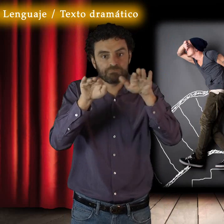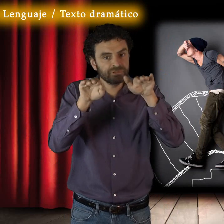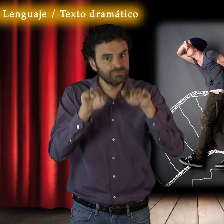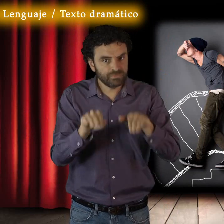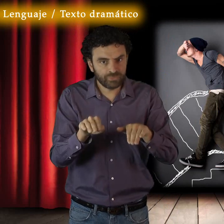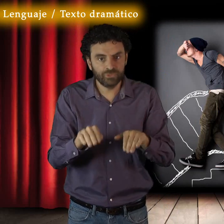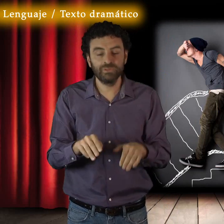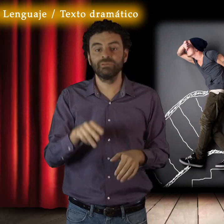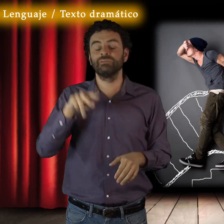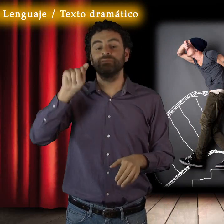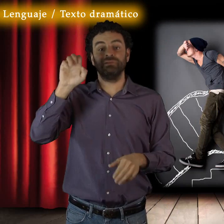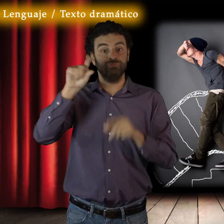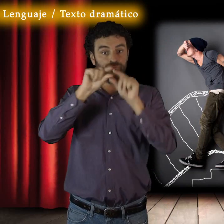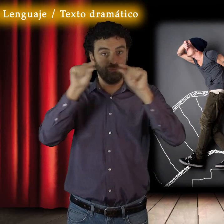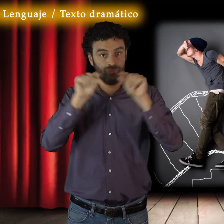varía en su forma de